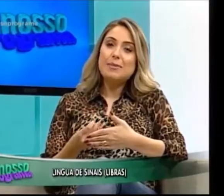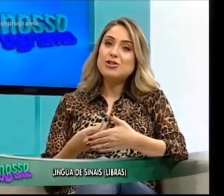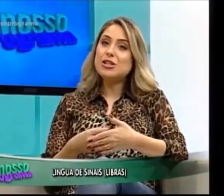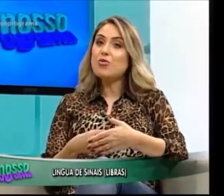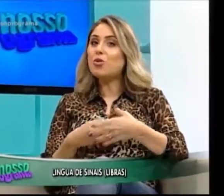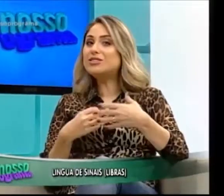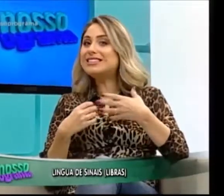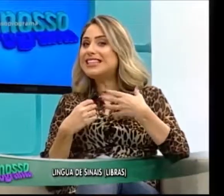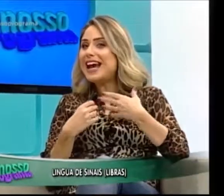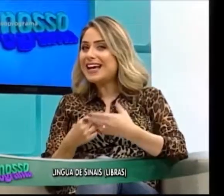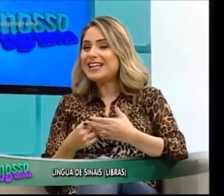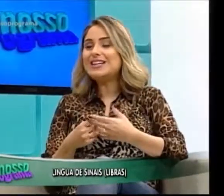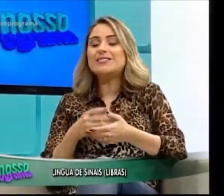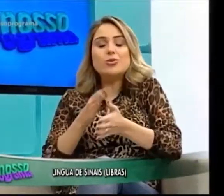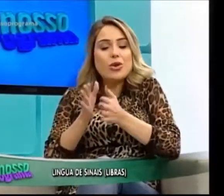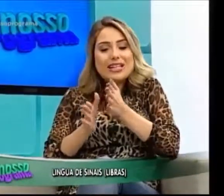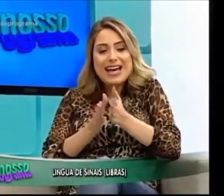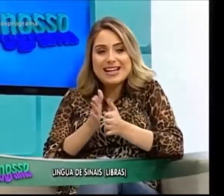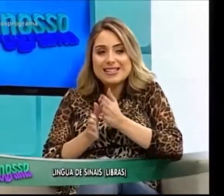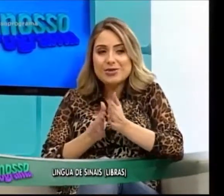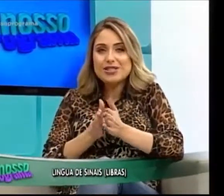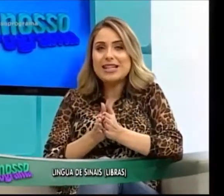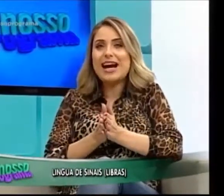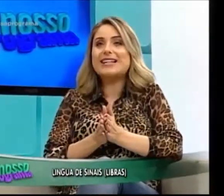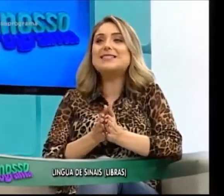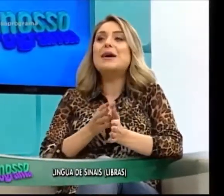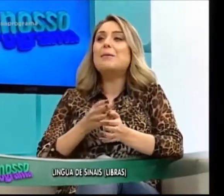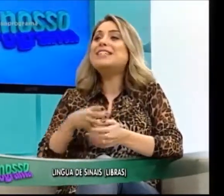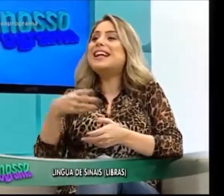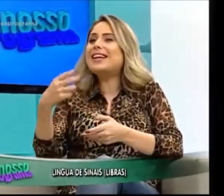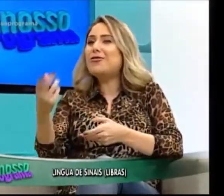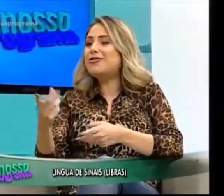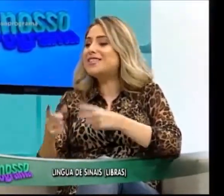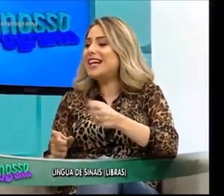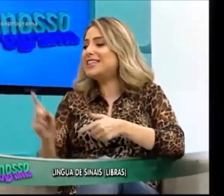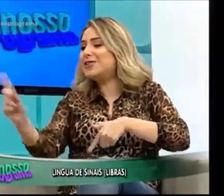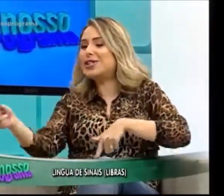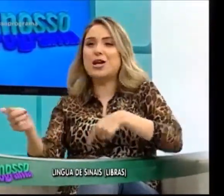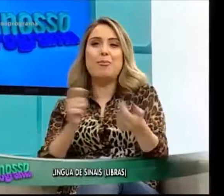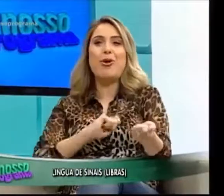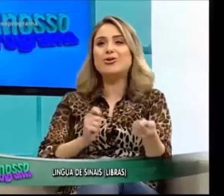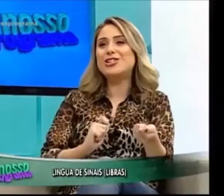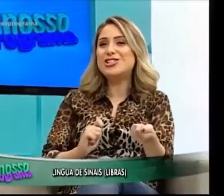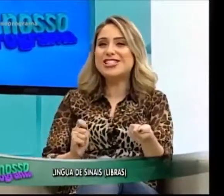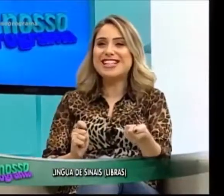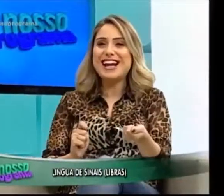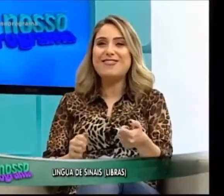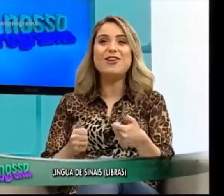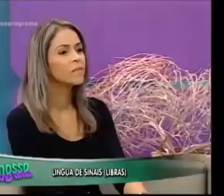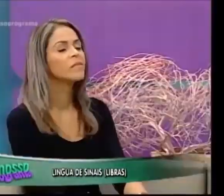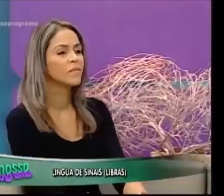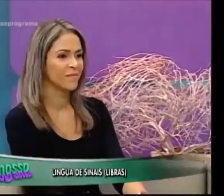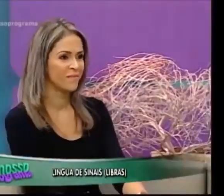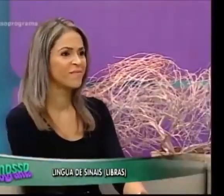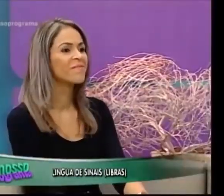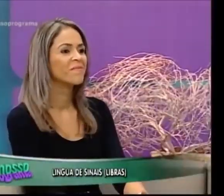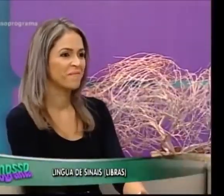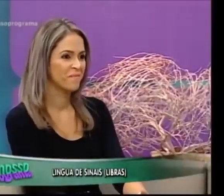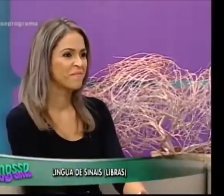repente, não consegue, não conhece os sinais, mas ela quer conversar, então a gente aponta, a gente escreve, tudo bem, isso é confortável